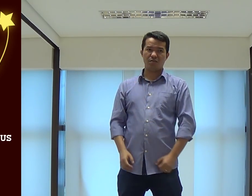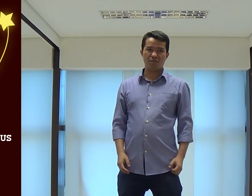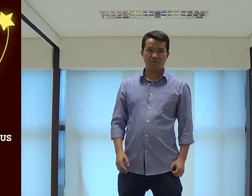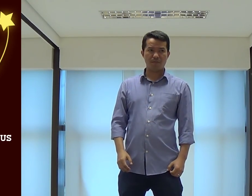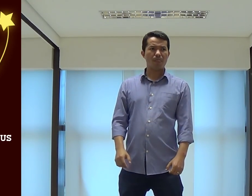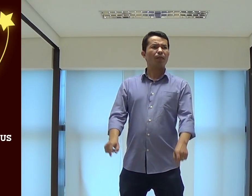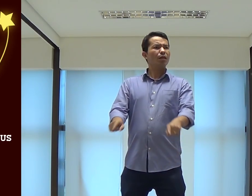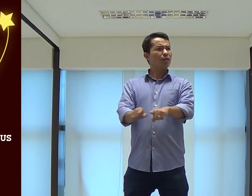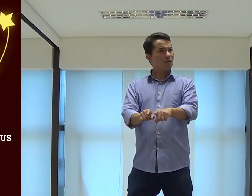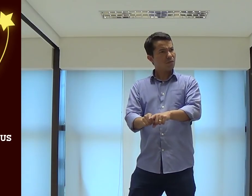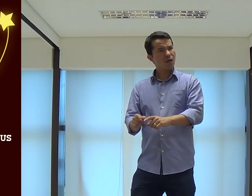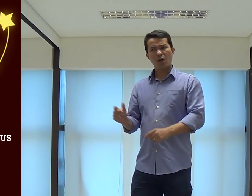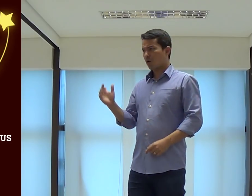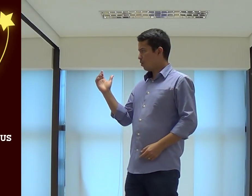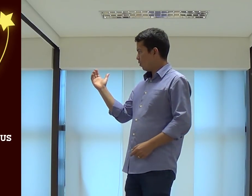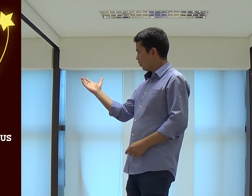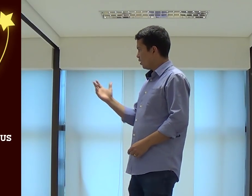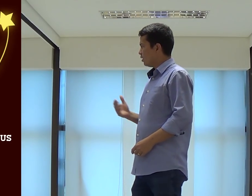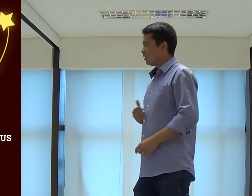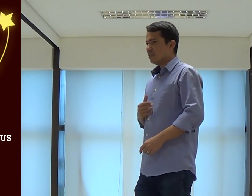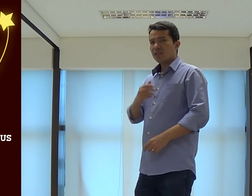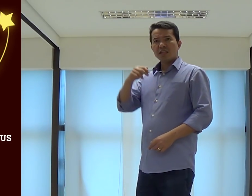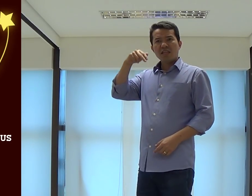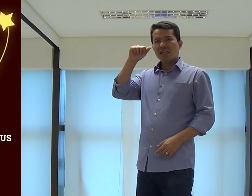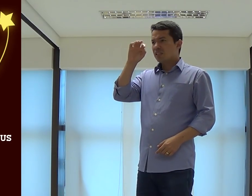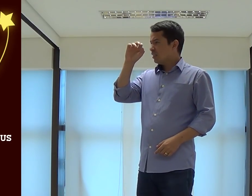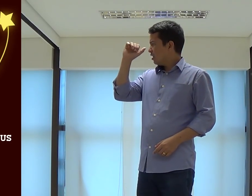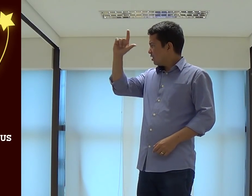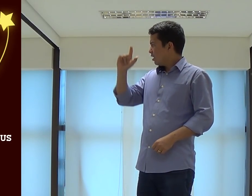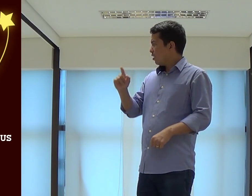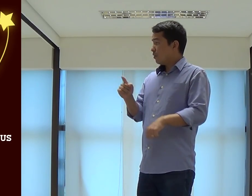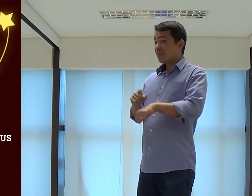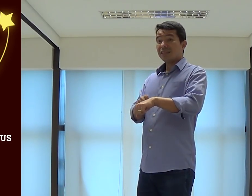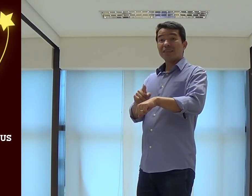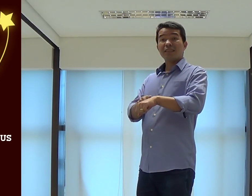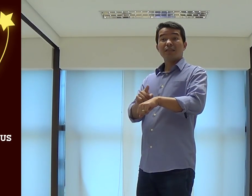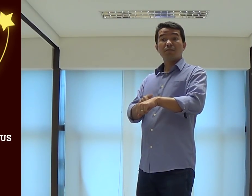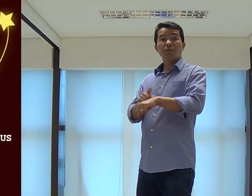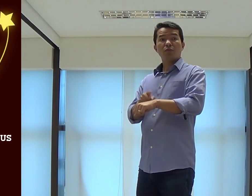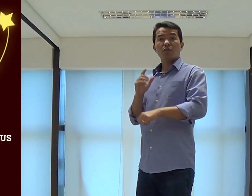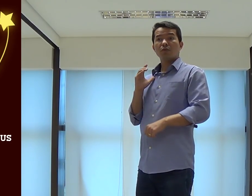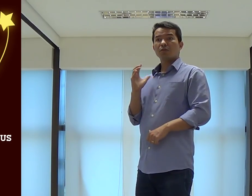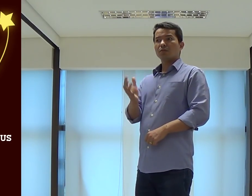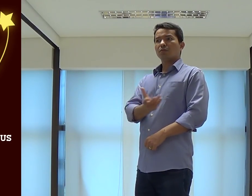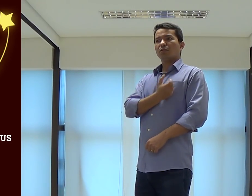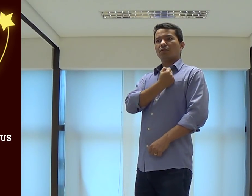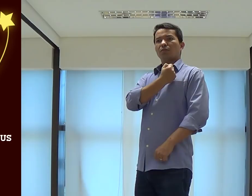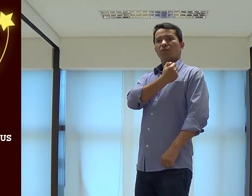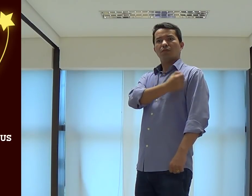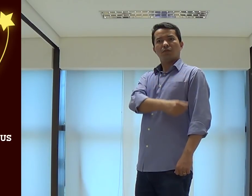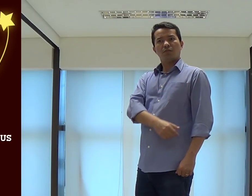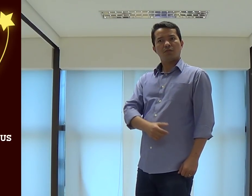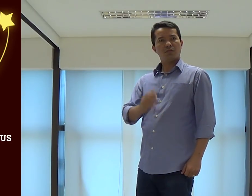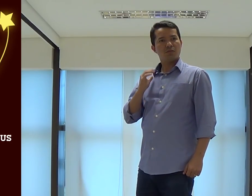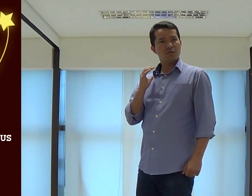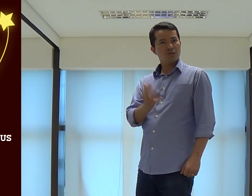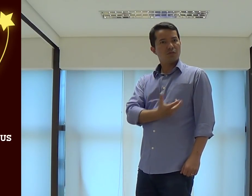família. E também, olha lá outro. O Natal é um tempo de